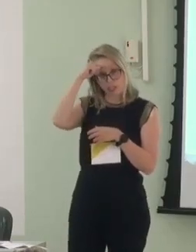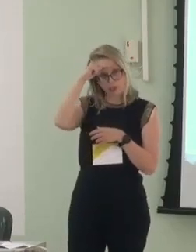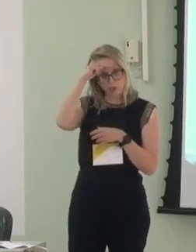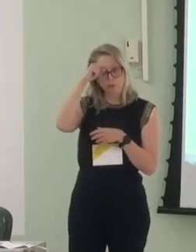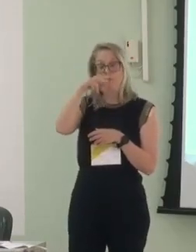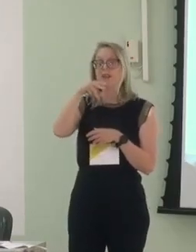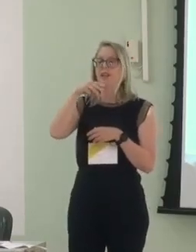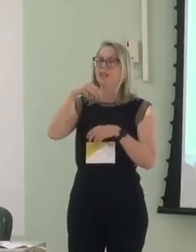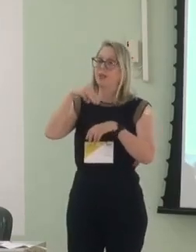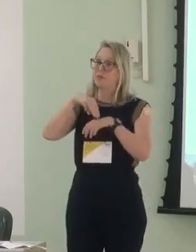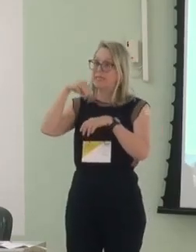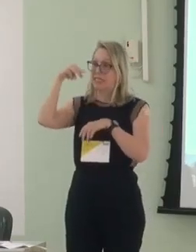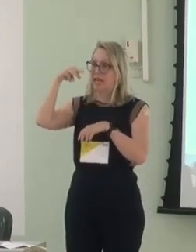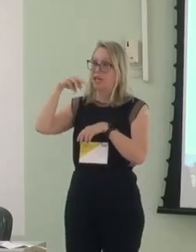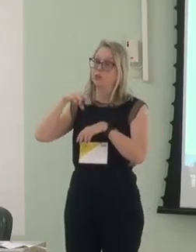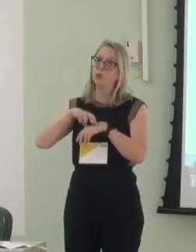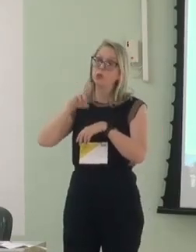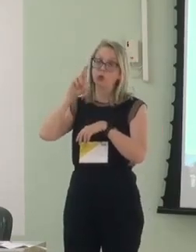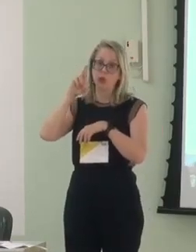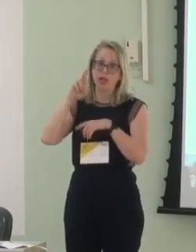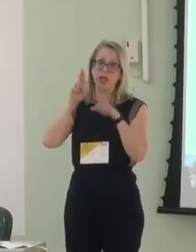nós vamos ouvir o professor Rodrigo,